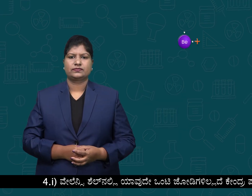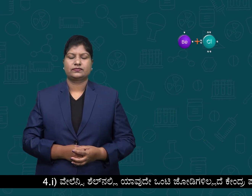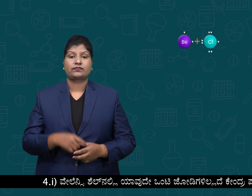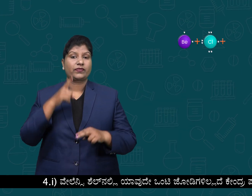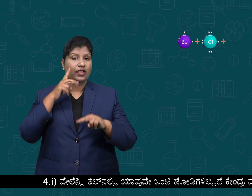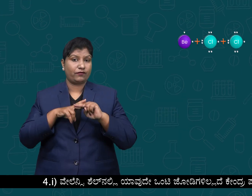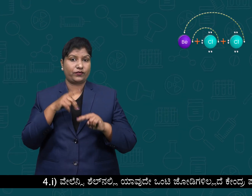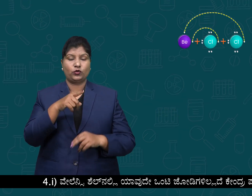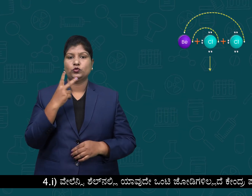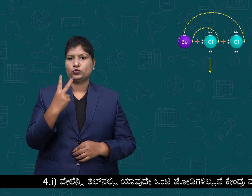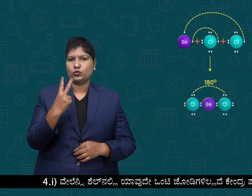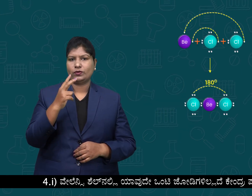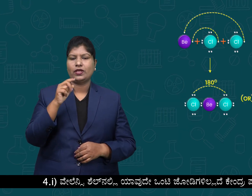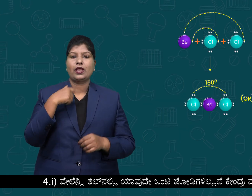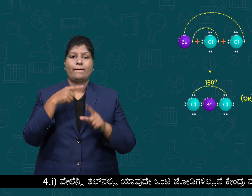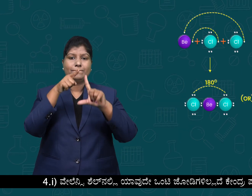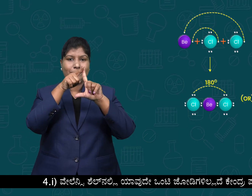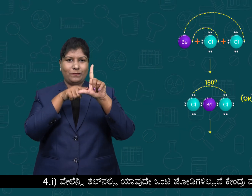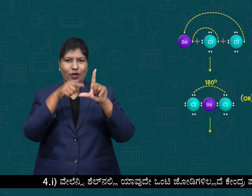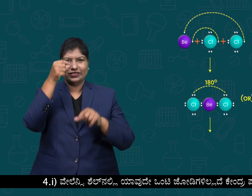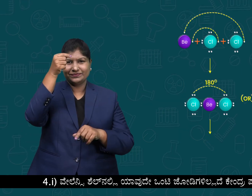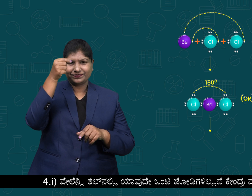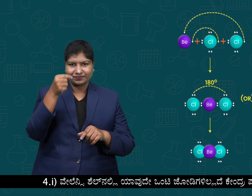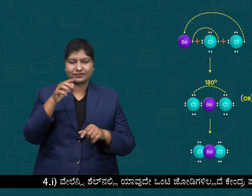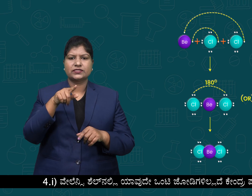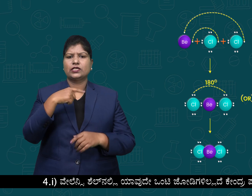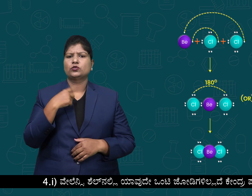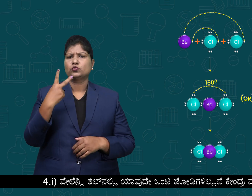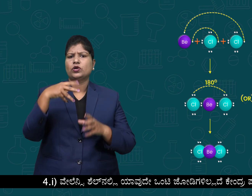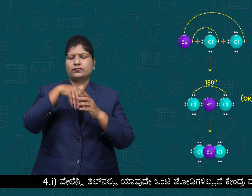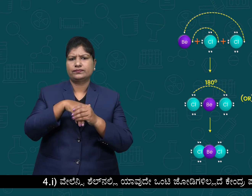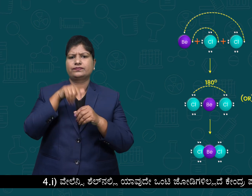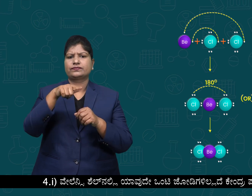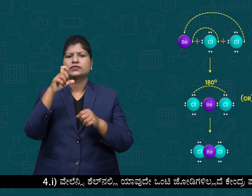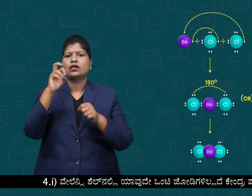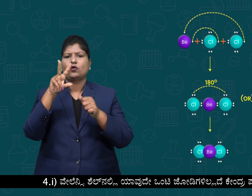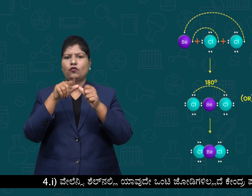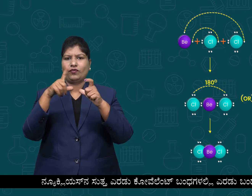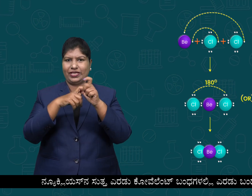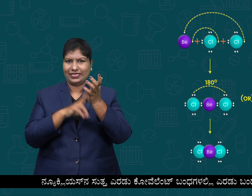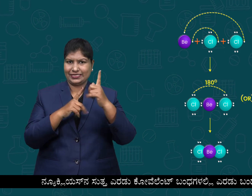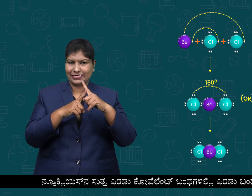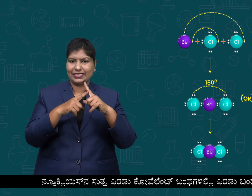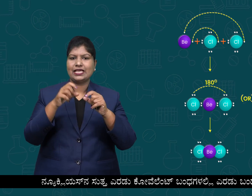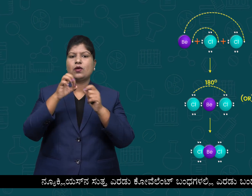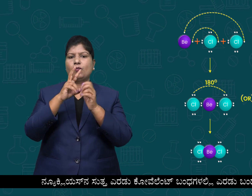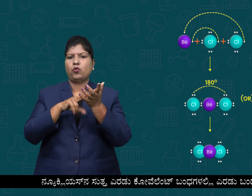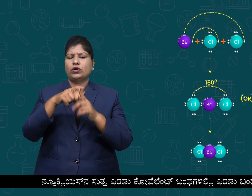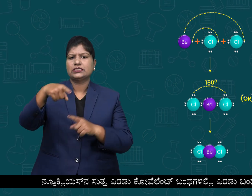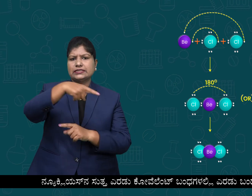4. ವೇಲೆನ್ಸಿ ಶೆಲ್ನಲ್ಲಿ ಯಾವುದೇ ಒಂಟಿ ಜೋಡಿಗಳಿಲ್ಲದೆ ಕೇಂದ್ರ ಪರಮಾಣುವಿನ ನ್ಯೂಕ್ಲಿಯಸ್ನ ಸುತ್ತ ಎರಡು